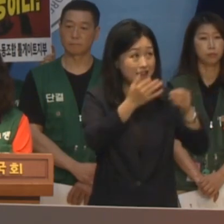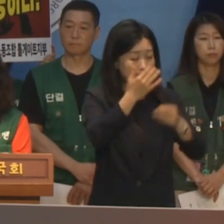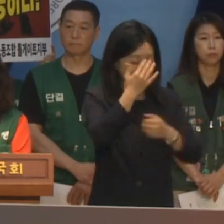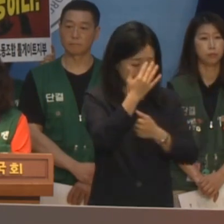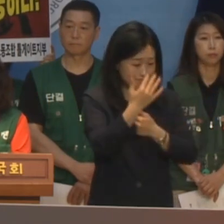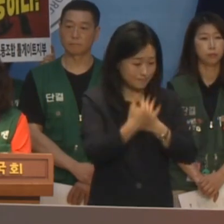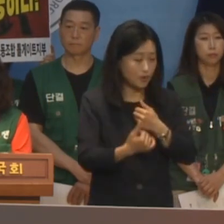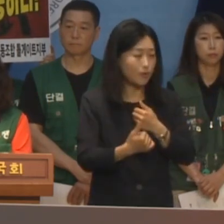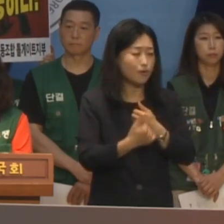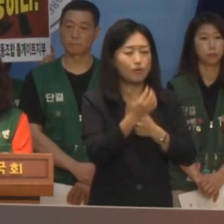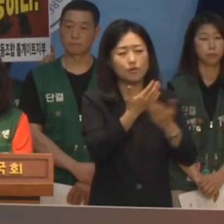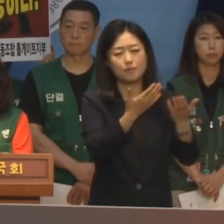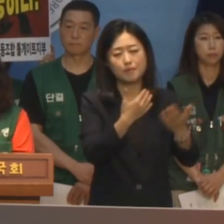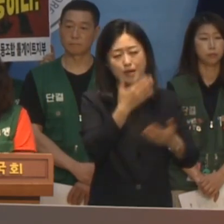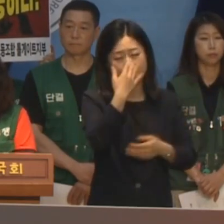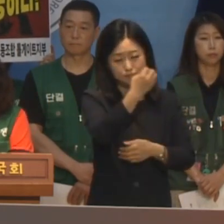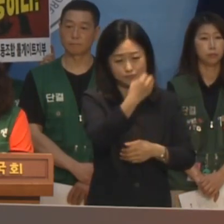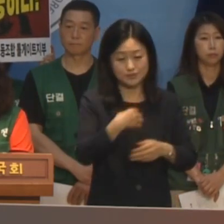줍니다.